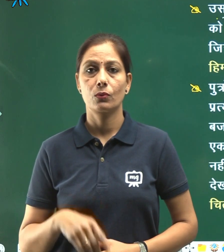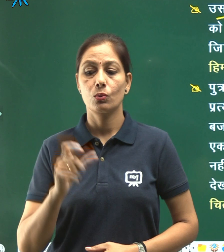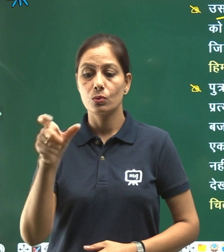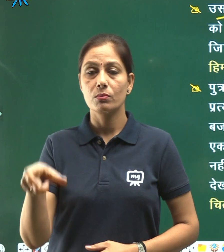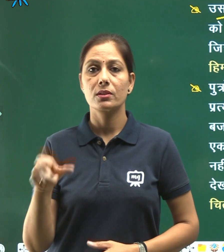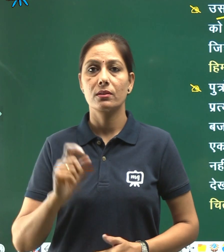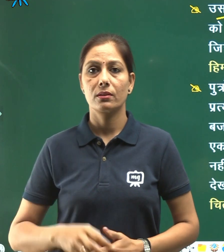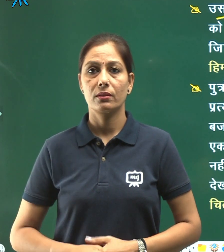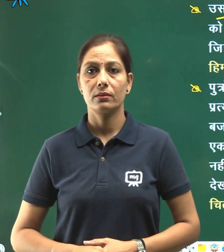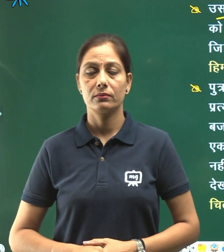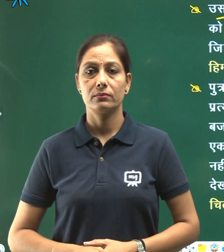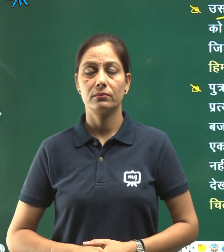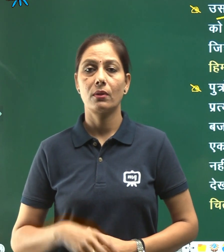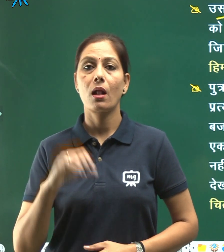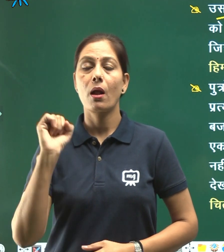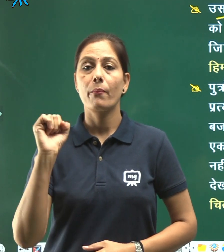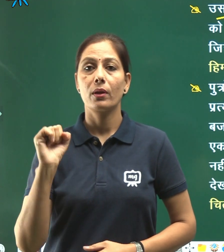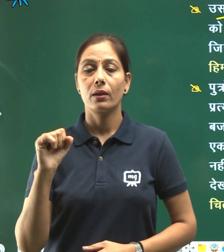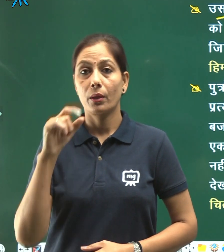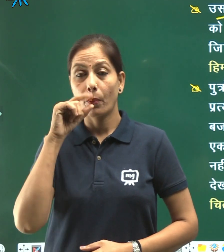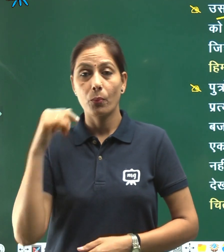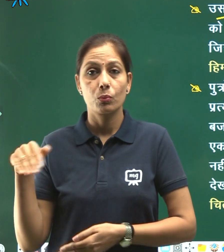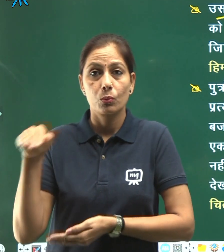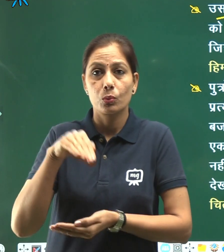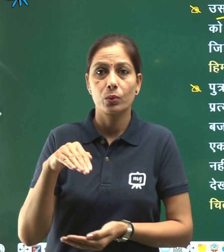उसने अपने पुत्रों के शवों को